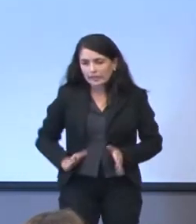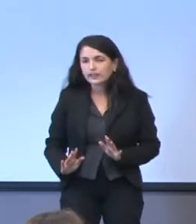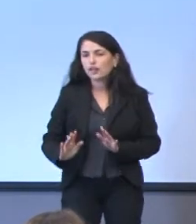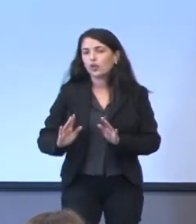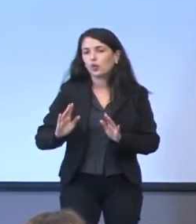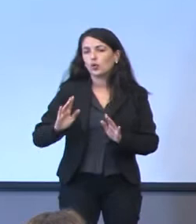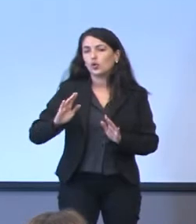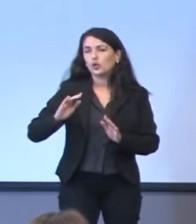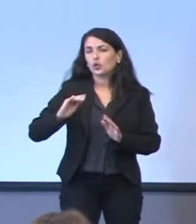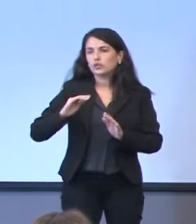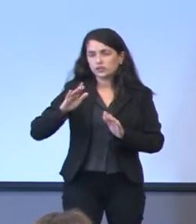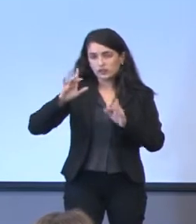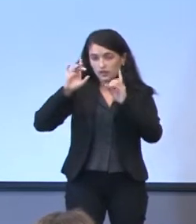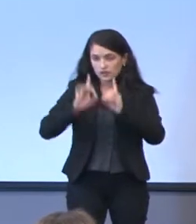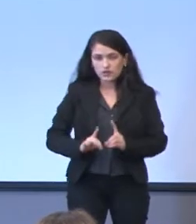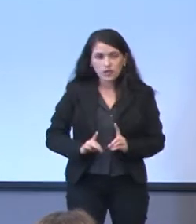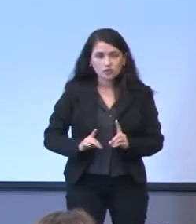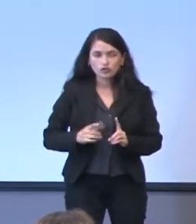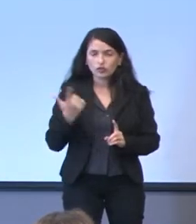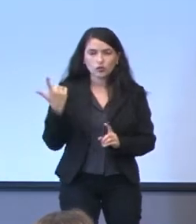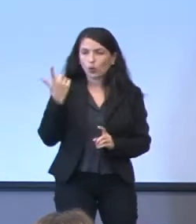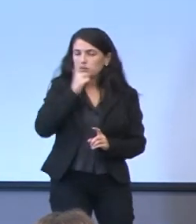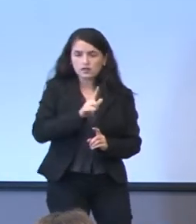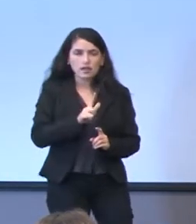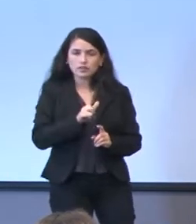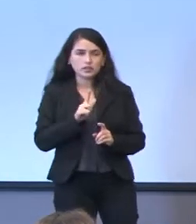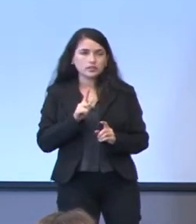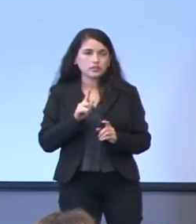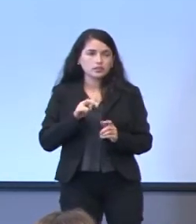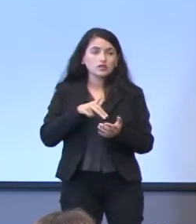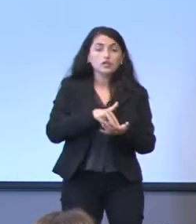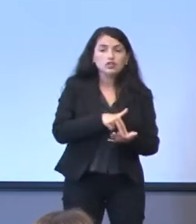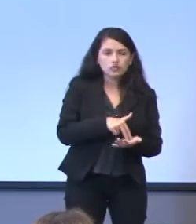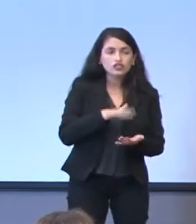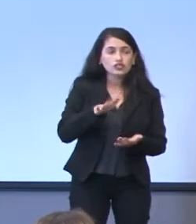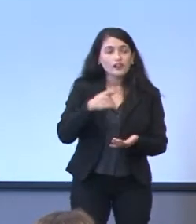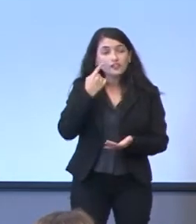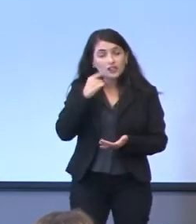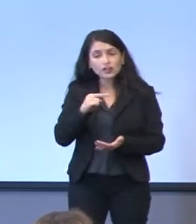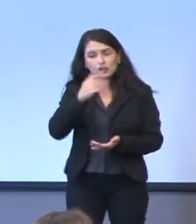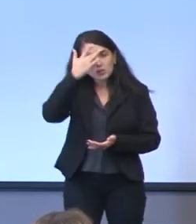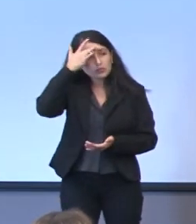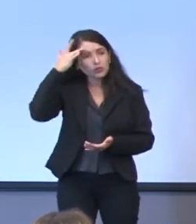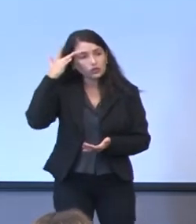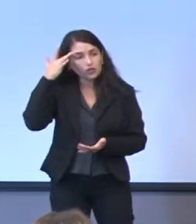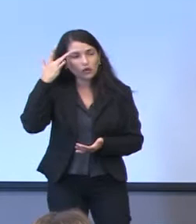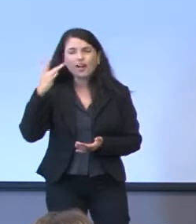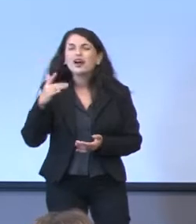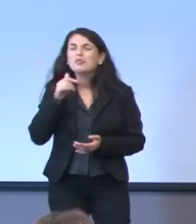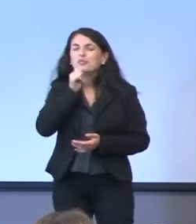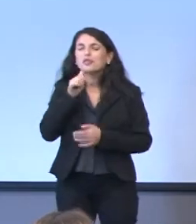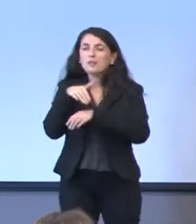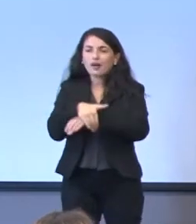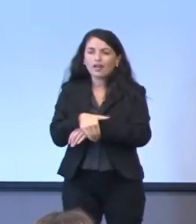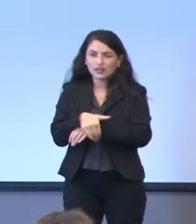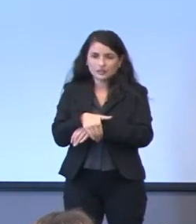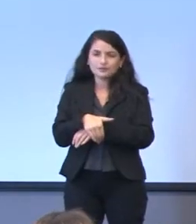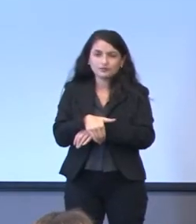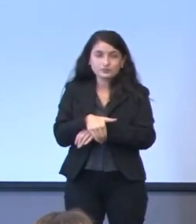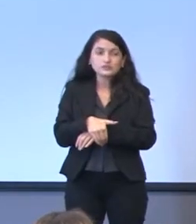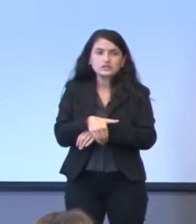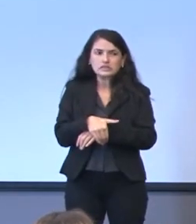inteira, você não consegue se colocar. E eu já vi usar isso, inclusive, com relação a Mara Gabrilli, que tem uma